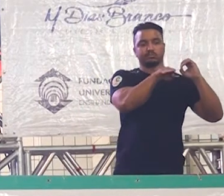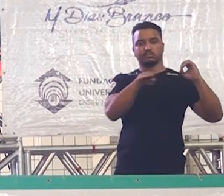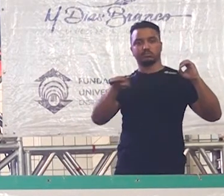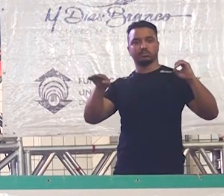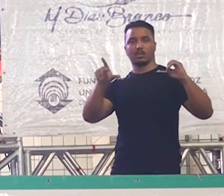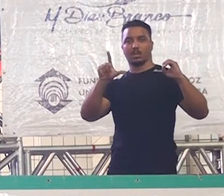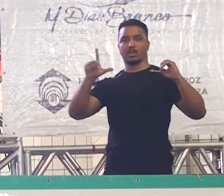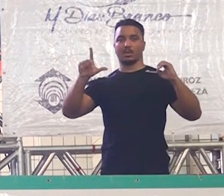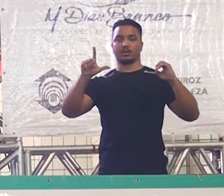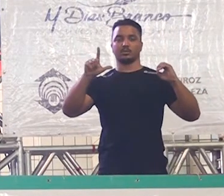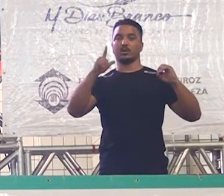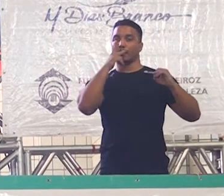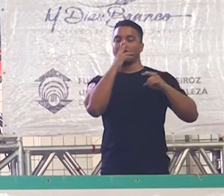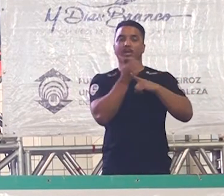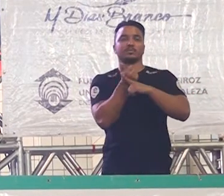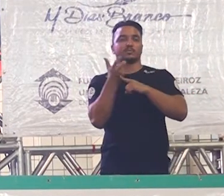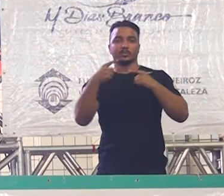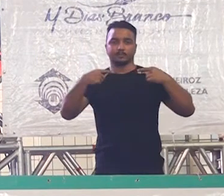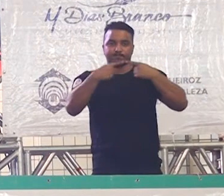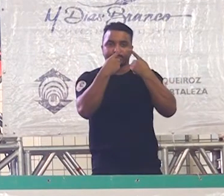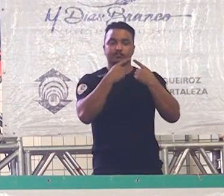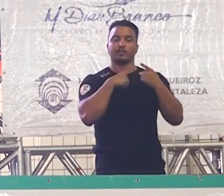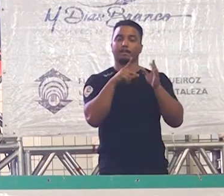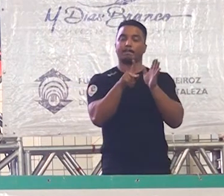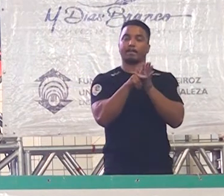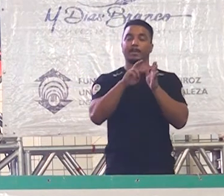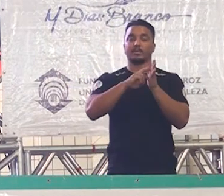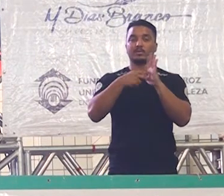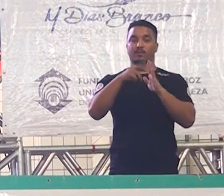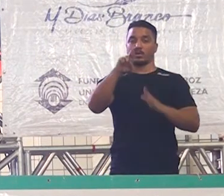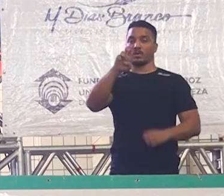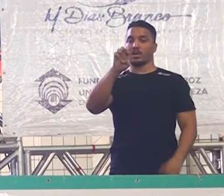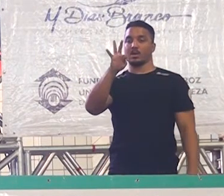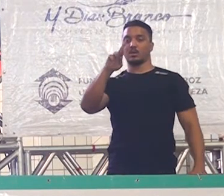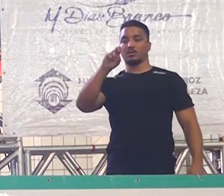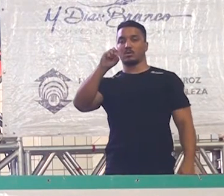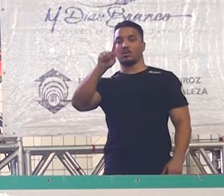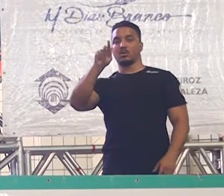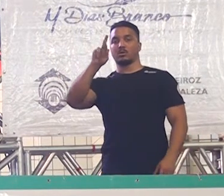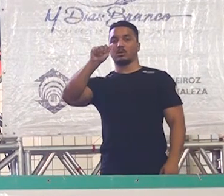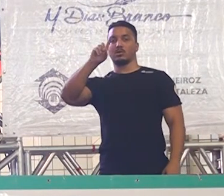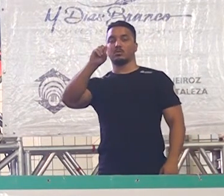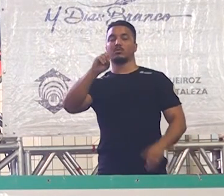Então, fisicamente, eu digo que ele está em movimento retrógrado, que ele vai ter velocidade negativa.